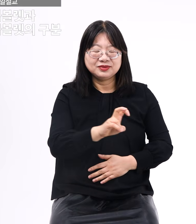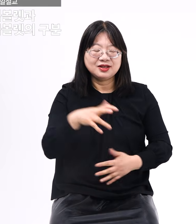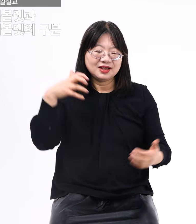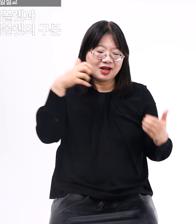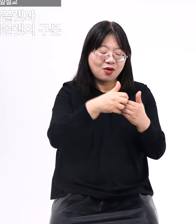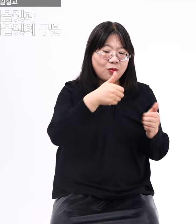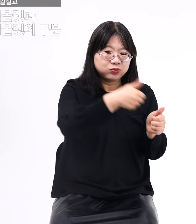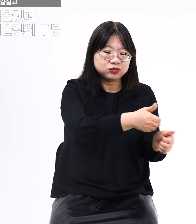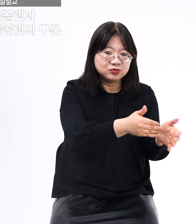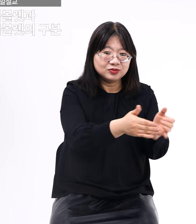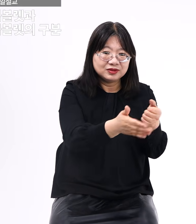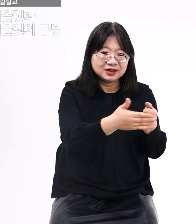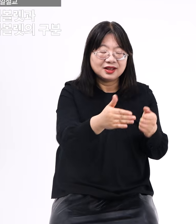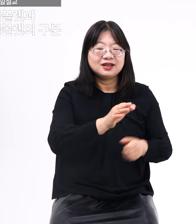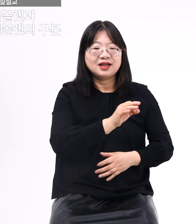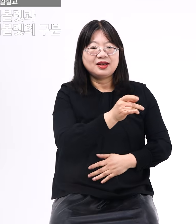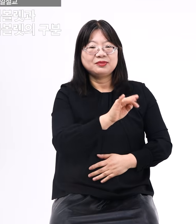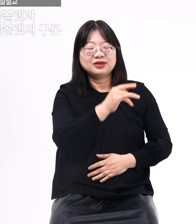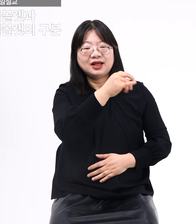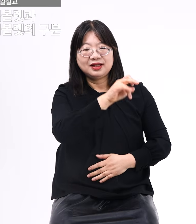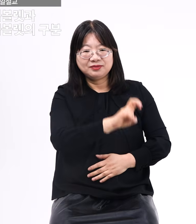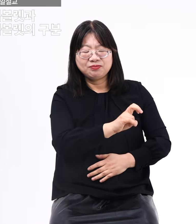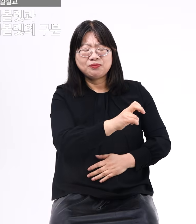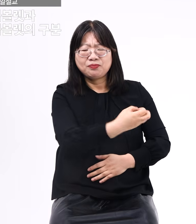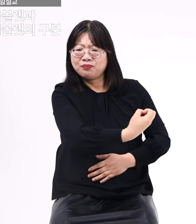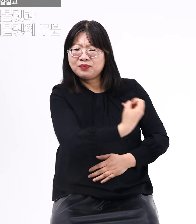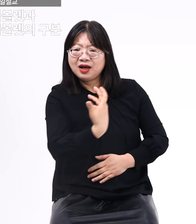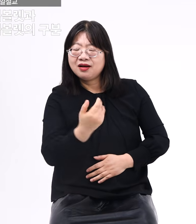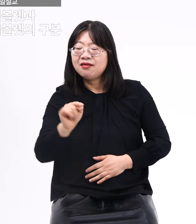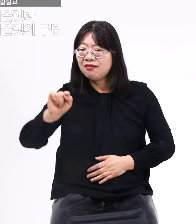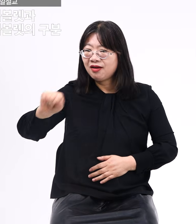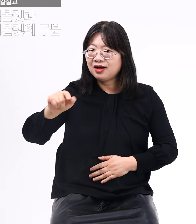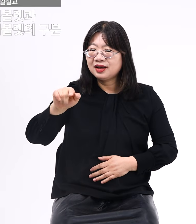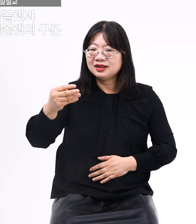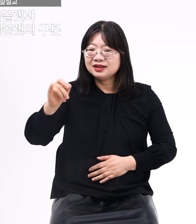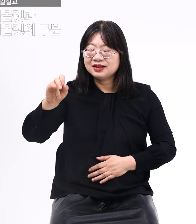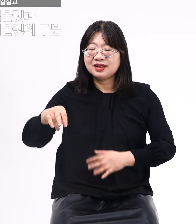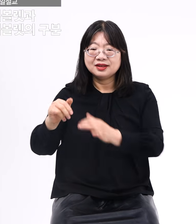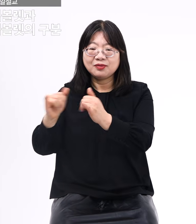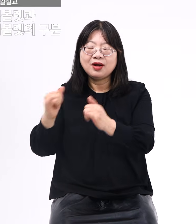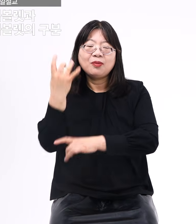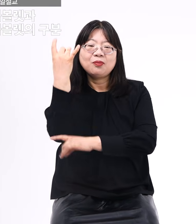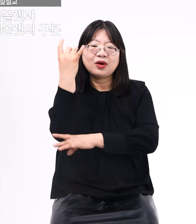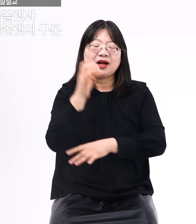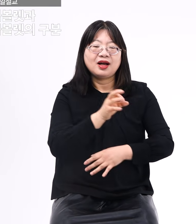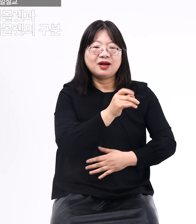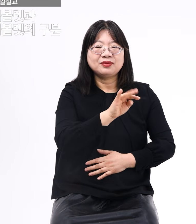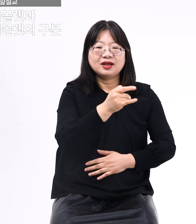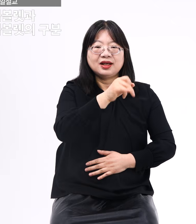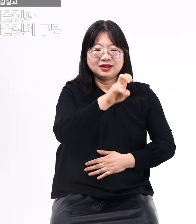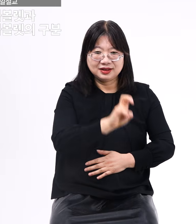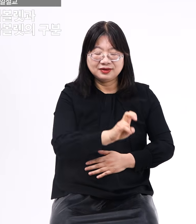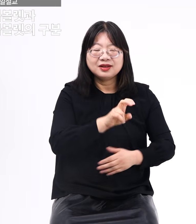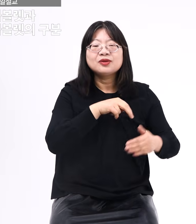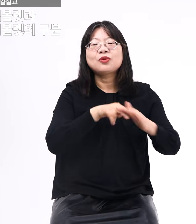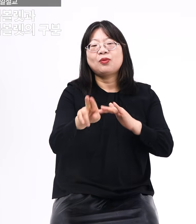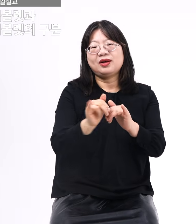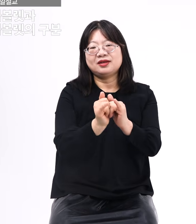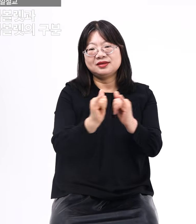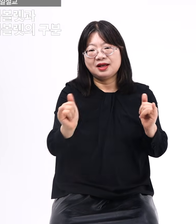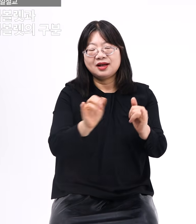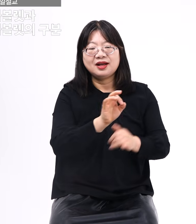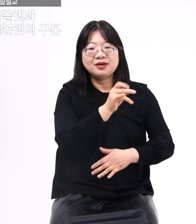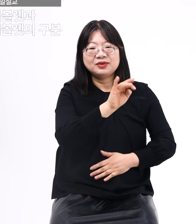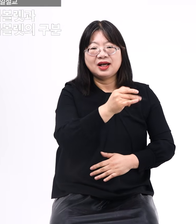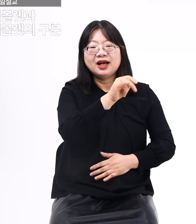무찔렀으니 이는 에브라임의 말이 너희 길르앗 사람은 본래 에브라임에서 도망한 자로서